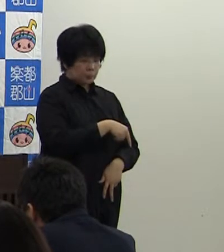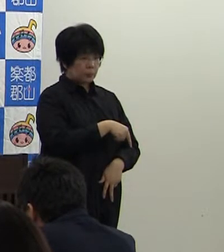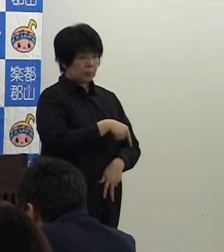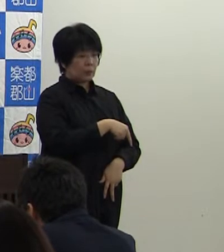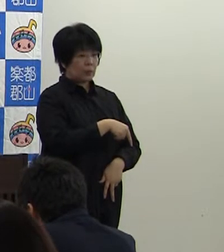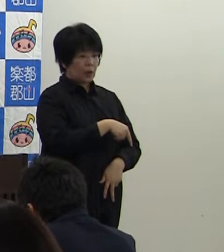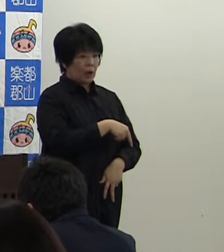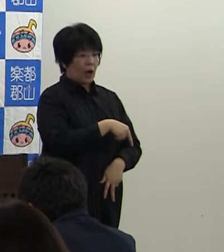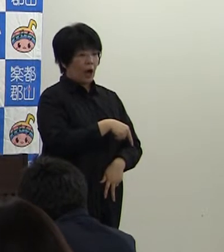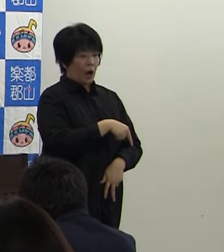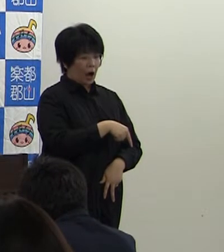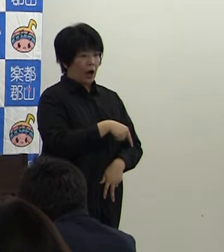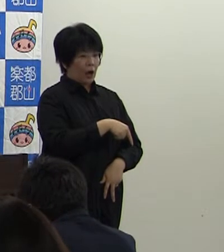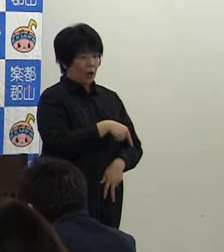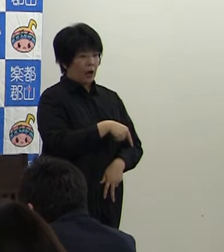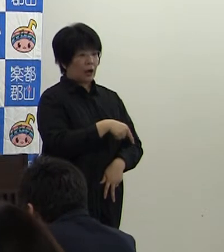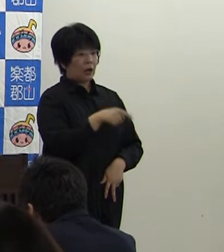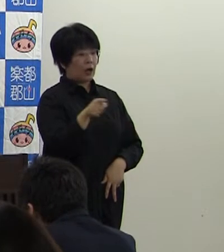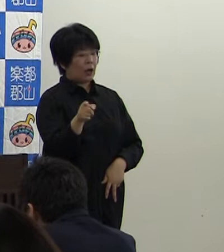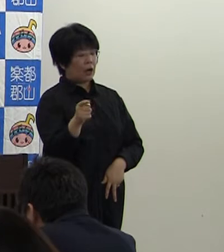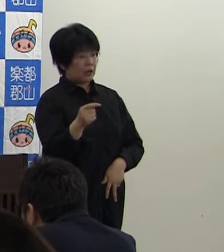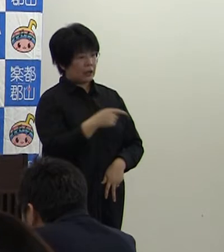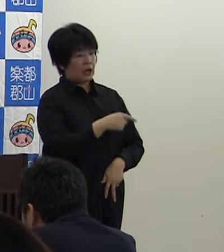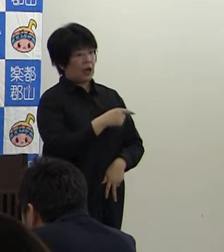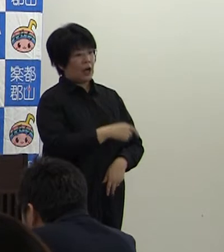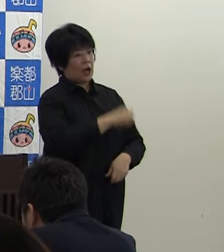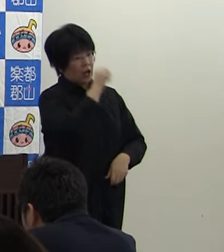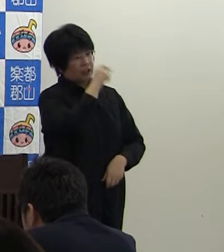っぱり郡山行くんだというような話がありまして、